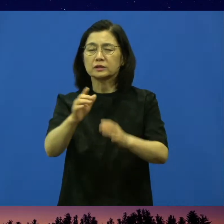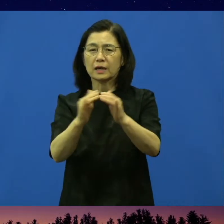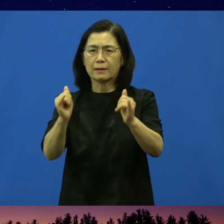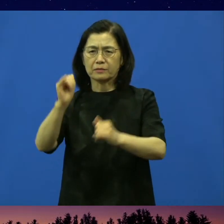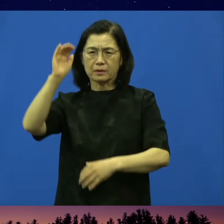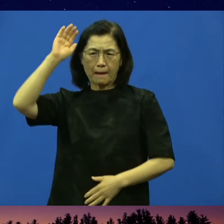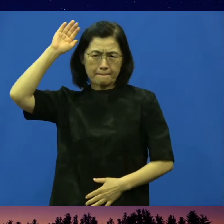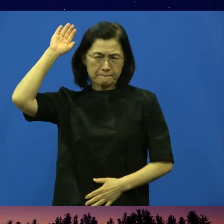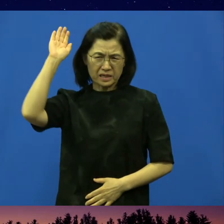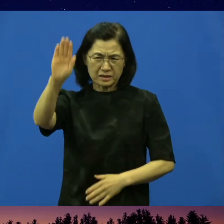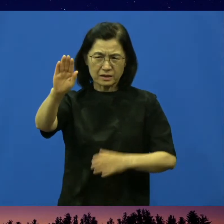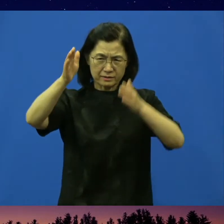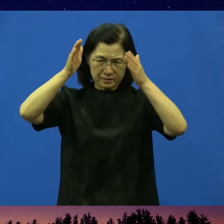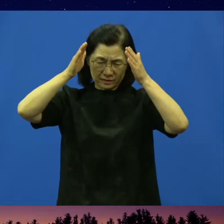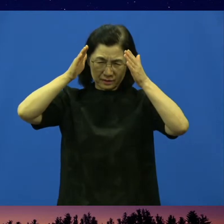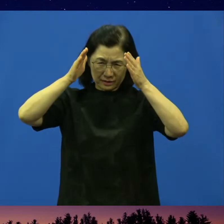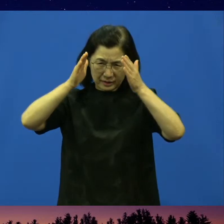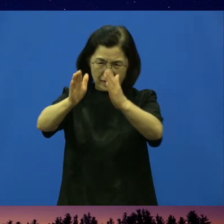참 중요하죠.